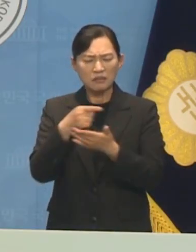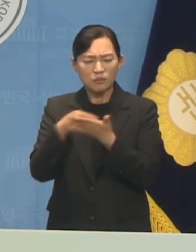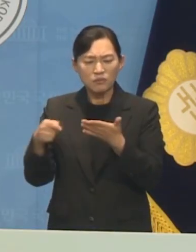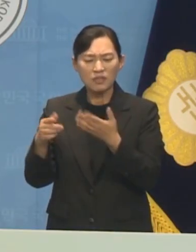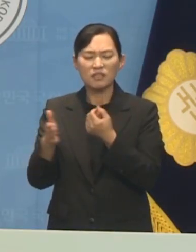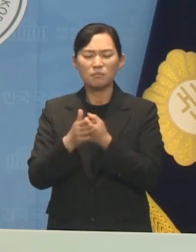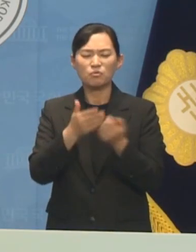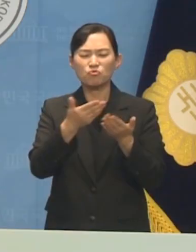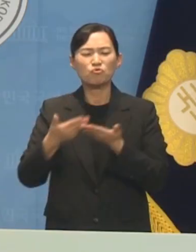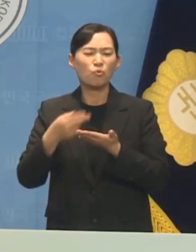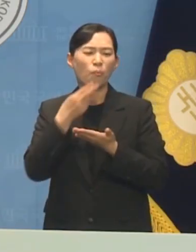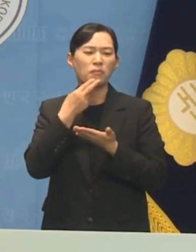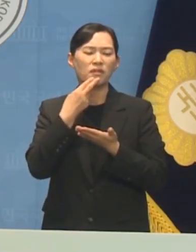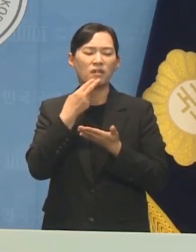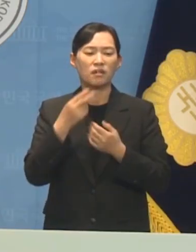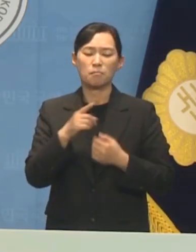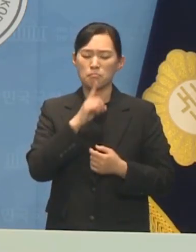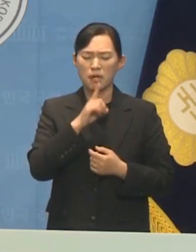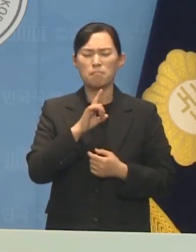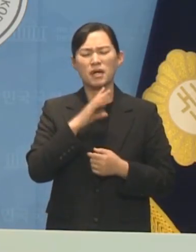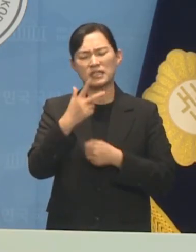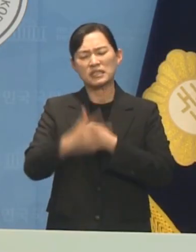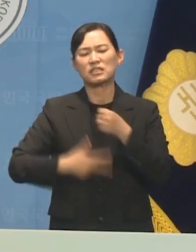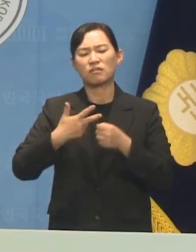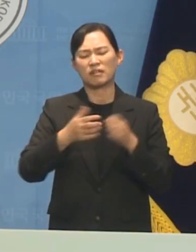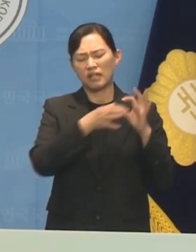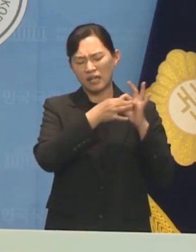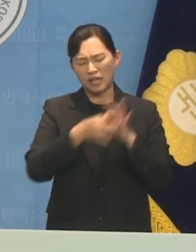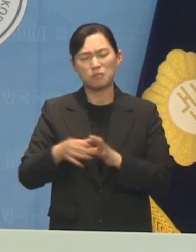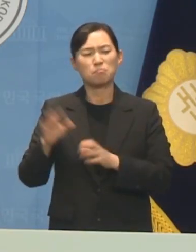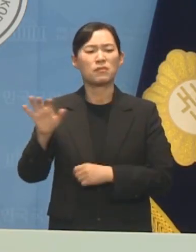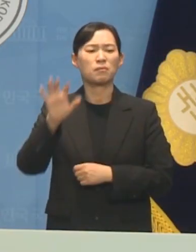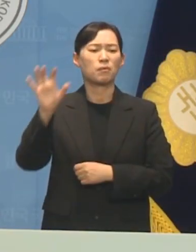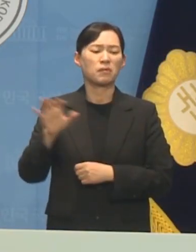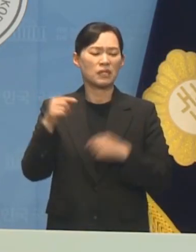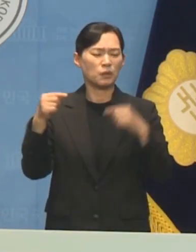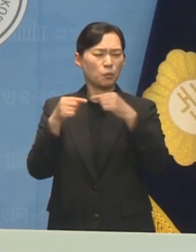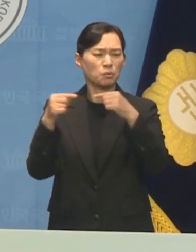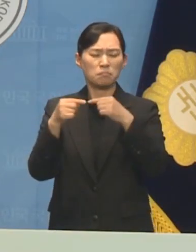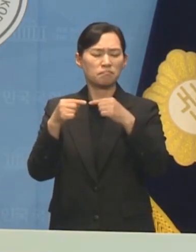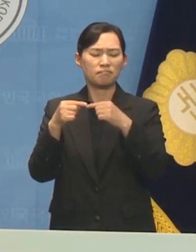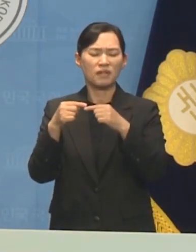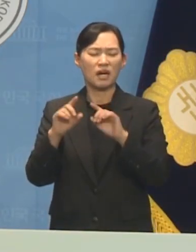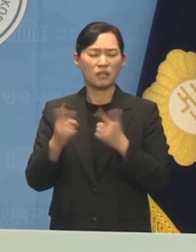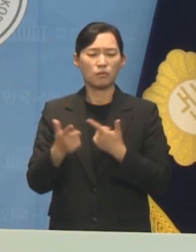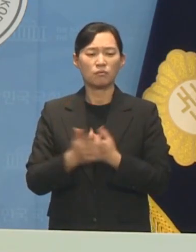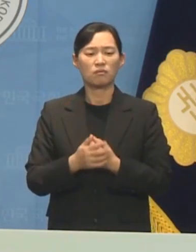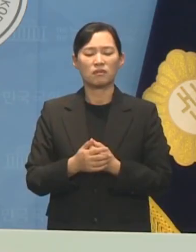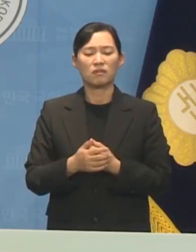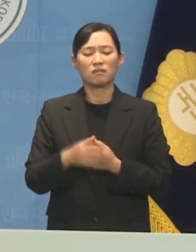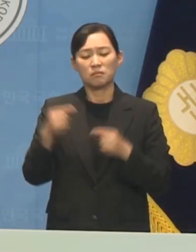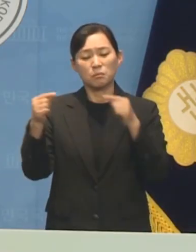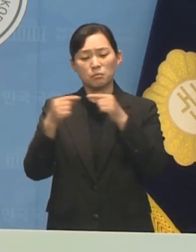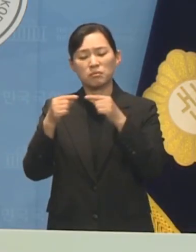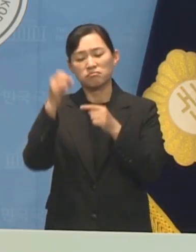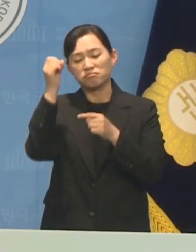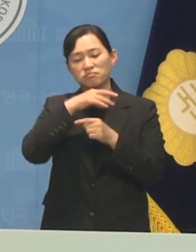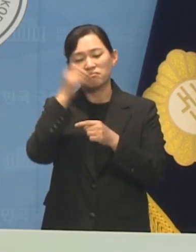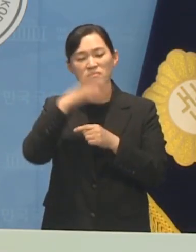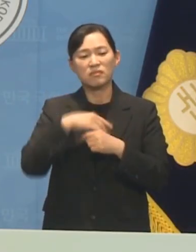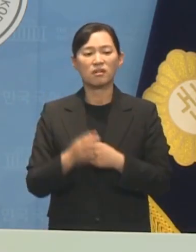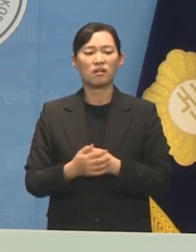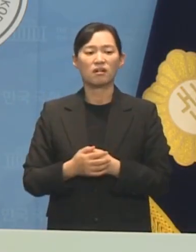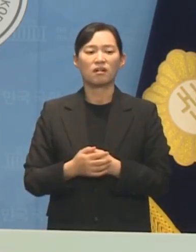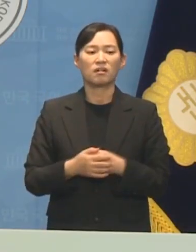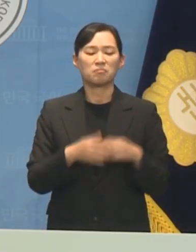적자이기에 줄 것이 없다는 말만 7년째 이어오면서 교섭을 회피하거나 하나마나한 교섭만 시간을